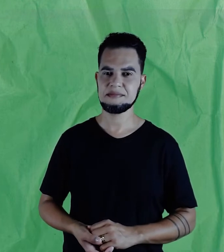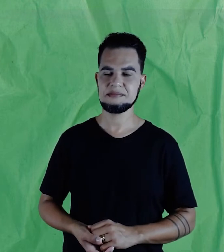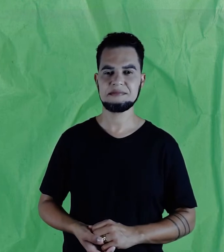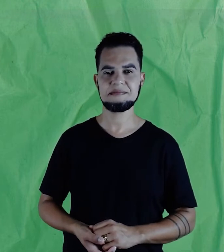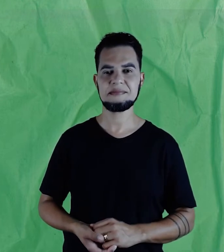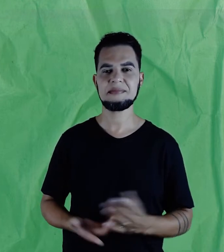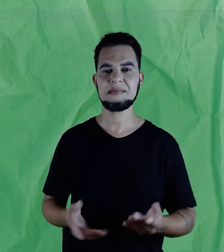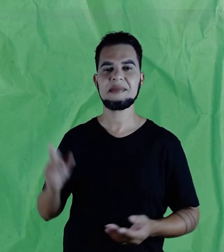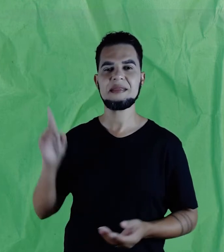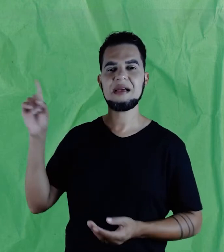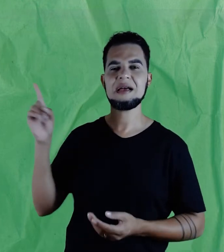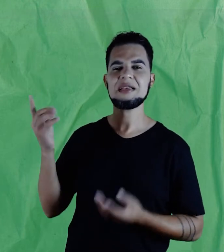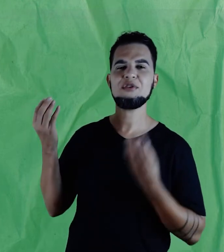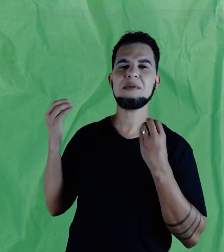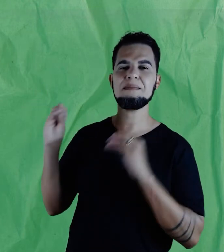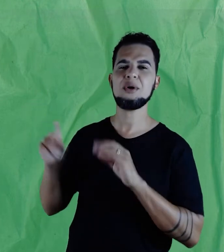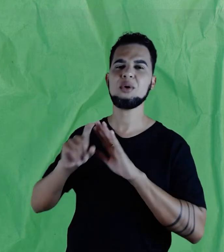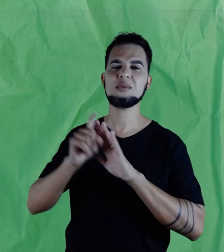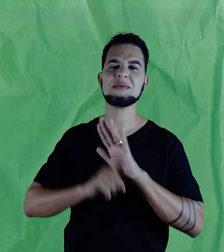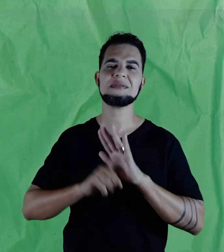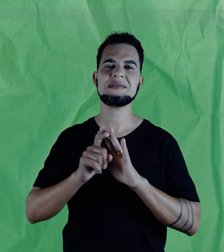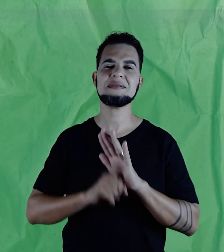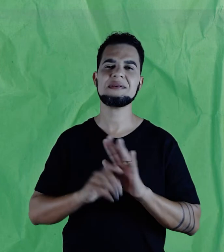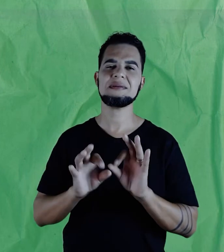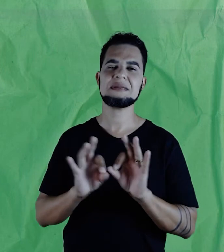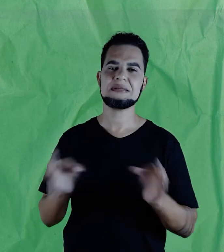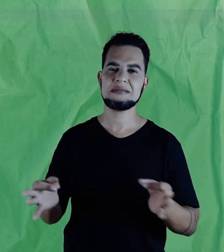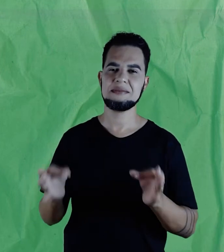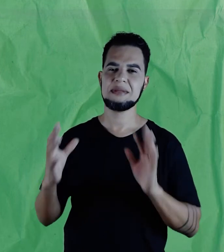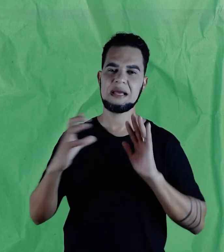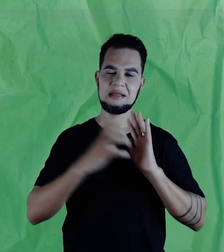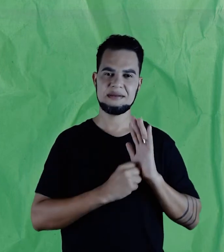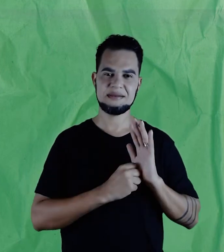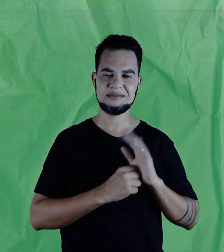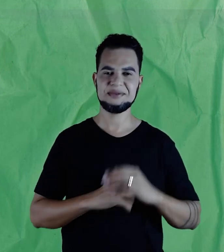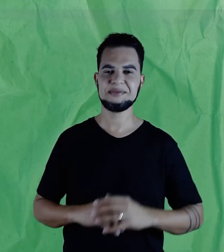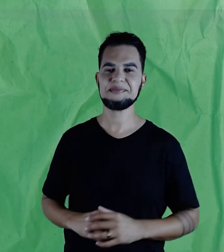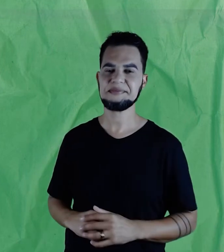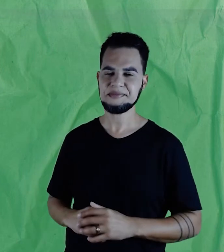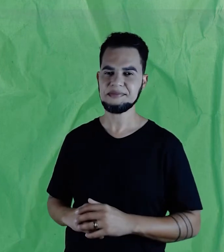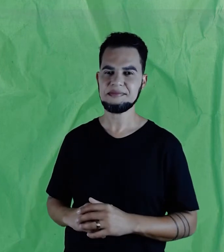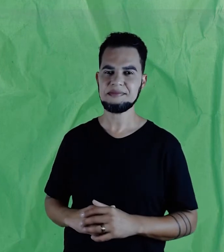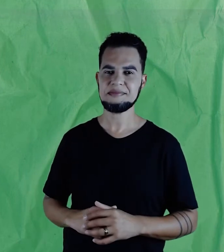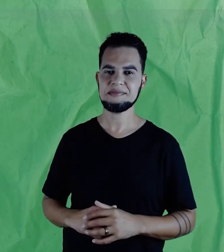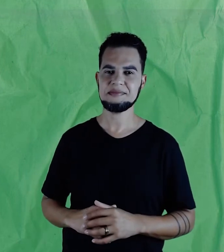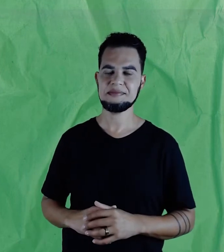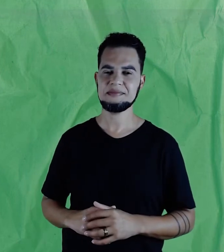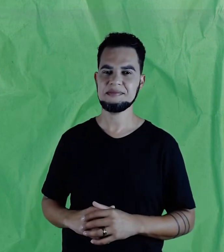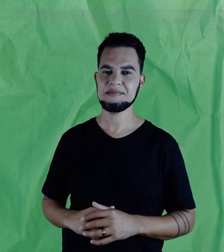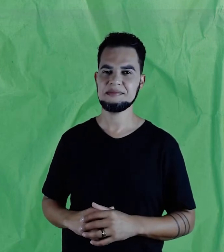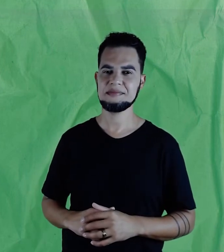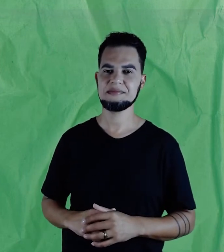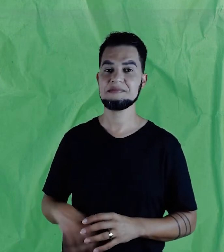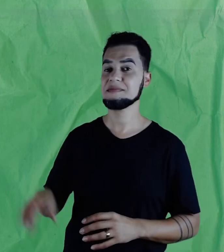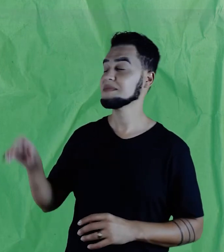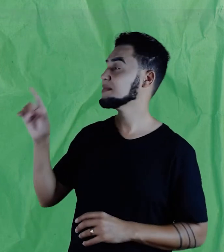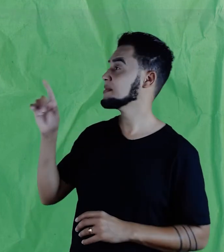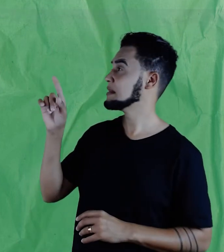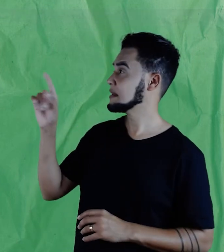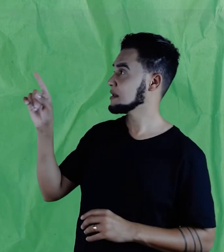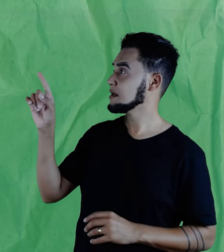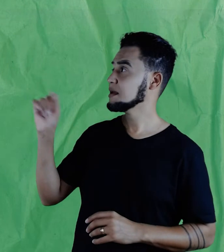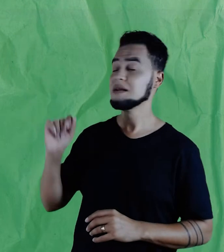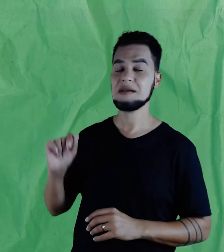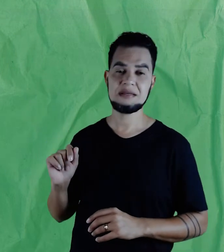E aqui eu vou pôr um texto bem simples, cadastrar, tá? Esse Touchable Opacity aqui,